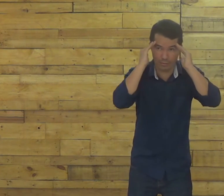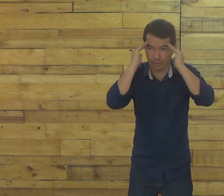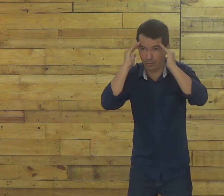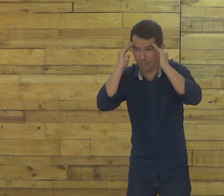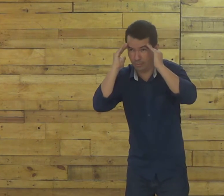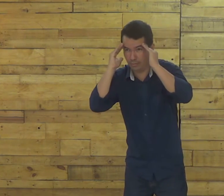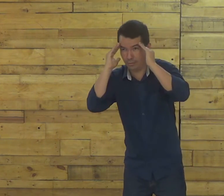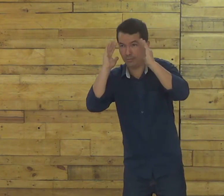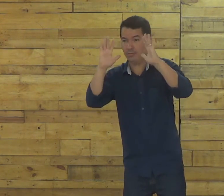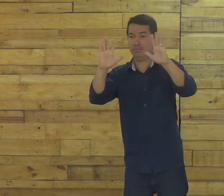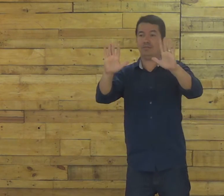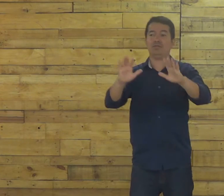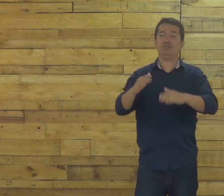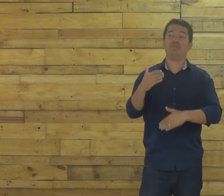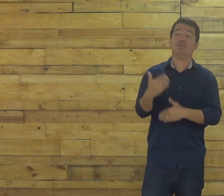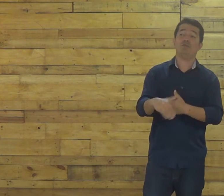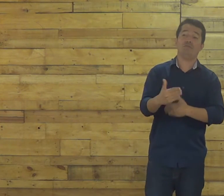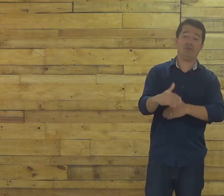Entenderam?